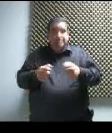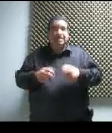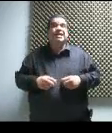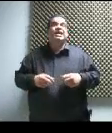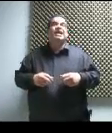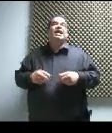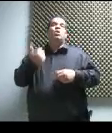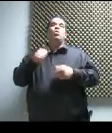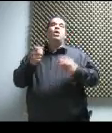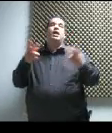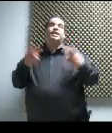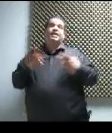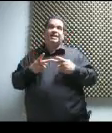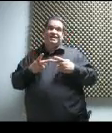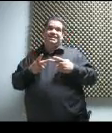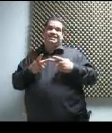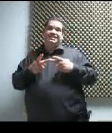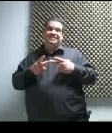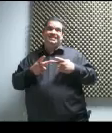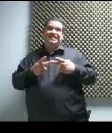En cualquier lugar. Aprende todo, Verónica.